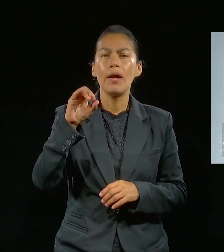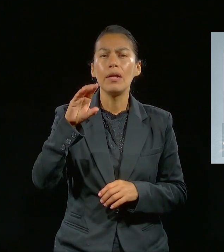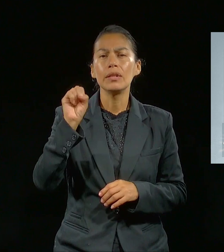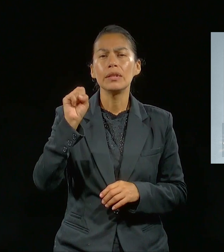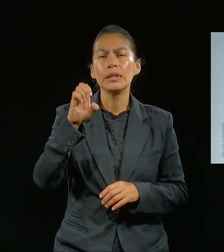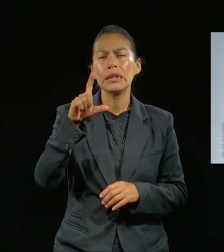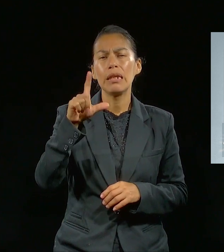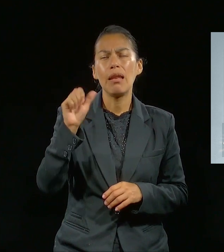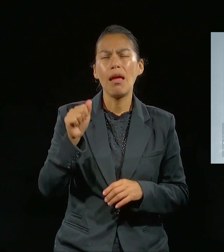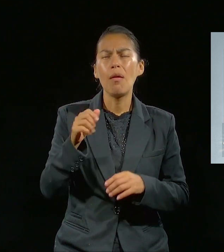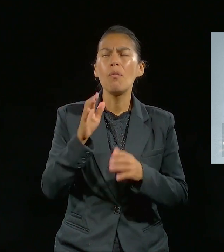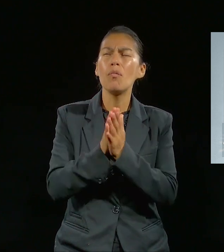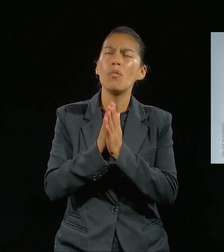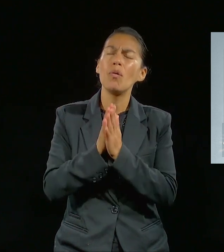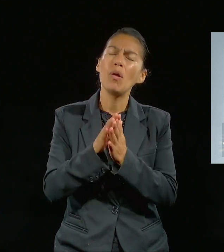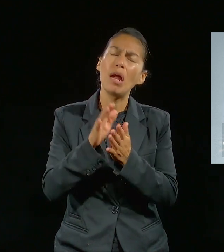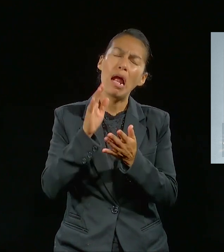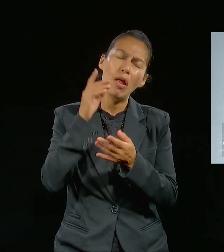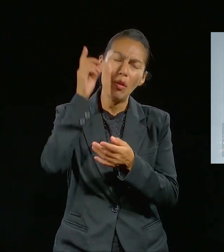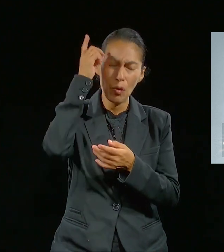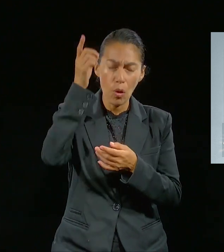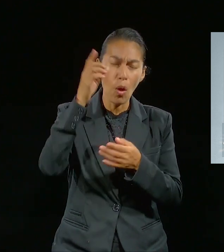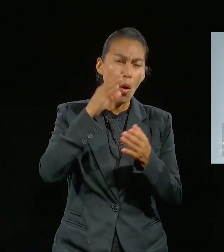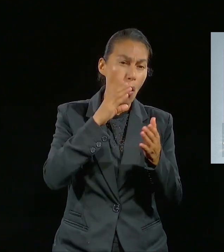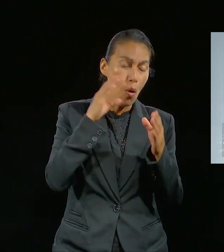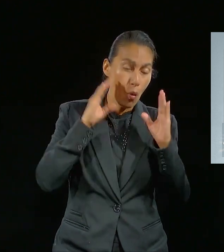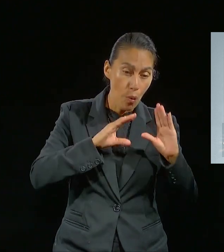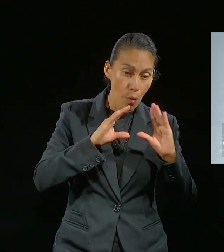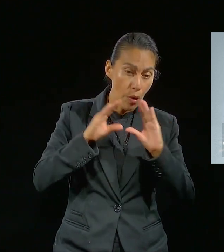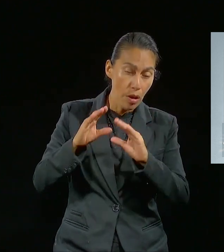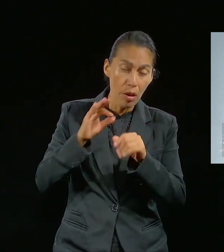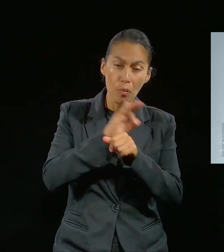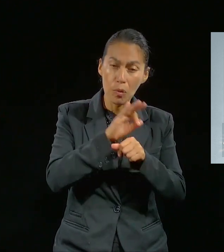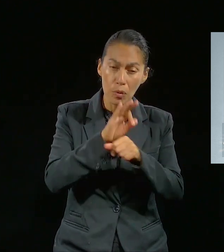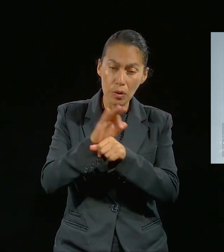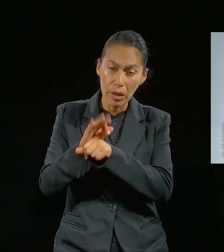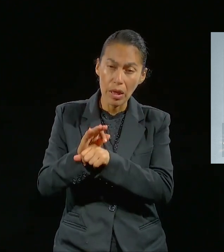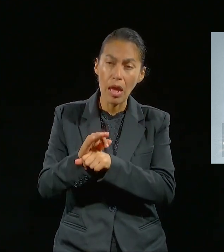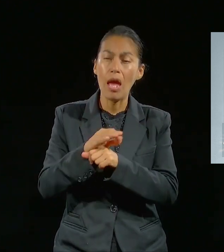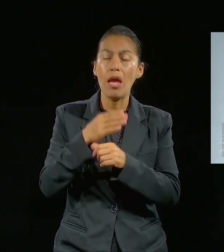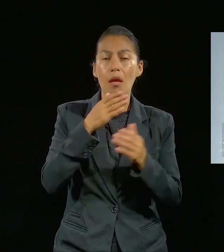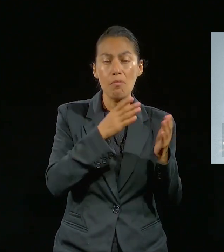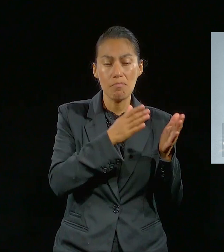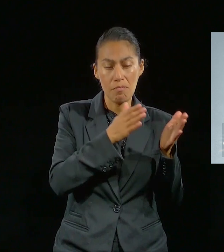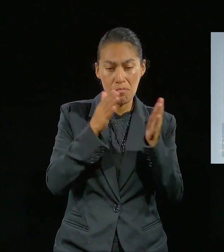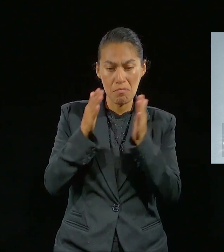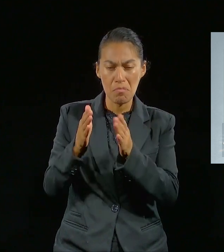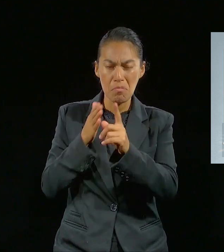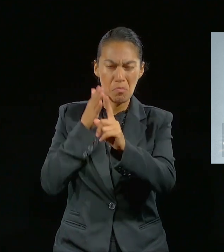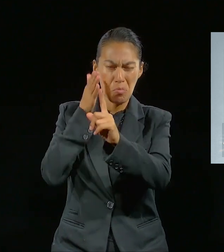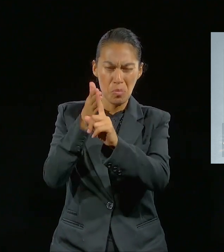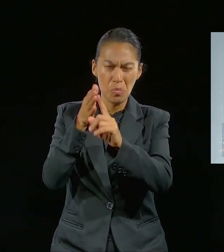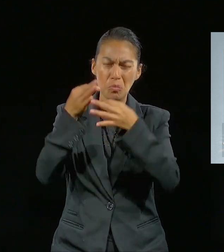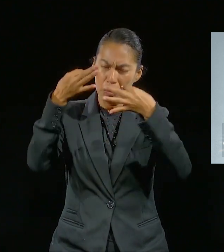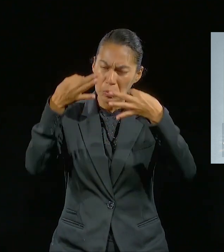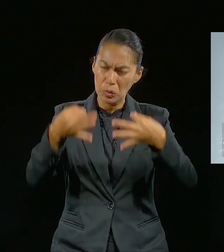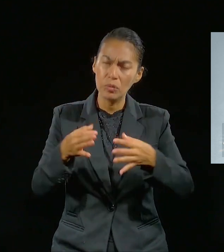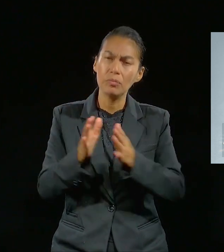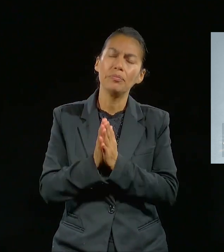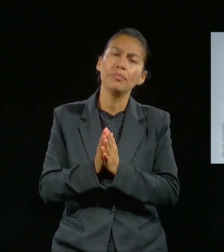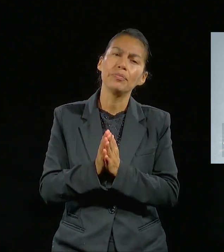por sus cuidados y sus bendiciones en mi familia, por su vida espiritual, que Dios cumpla sus planes en